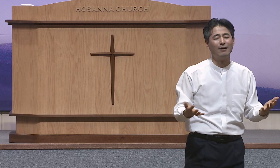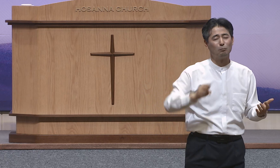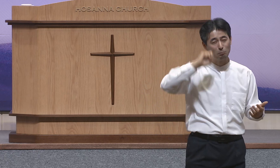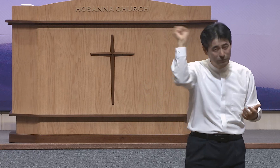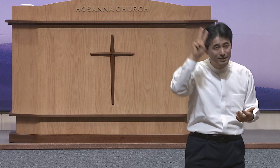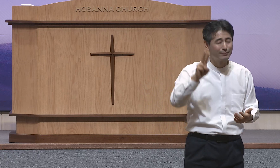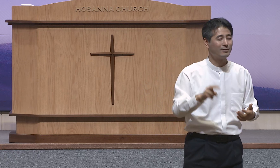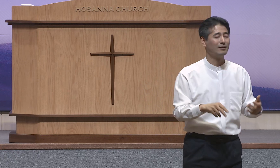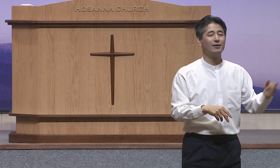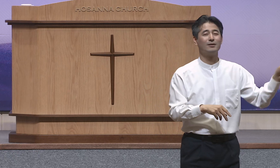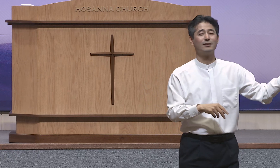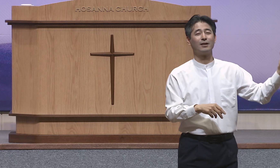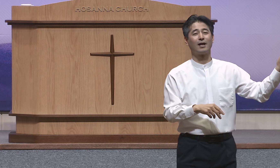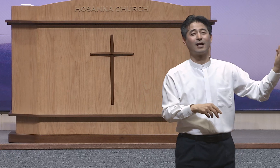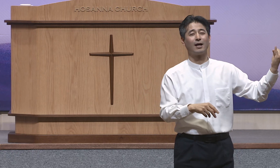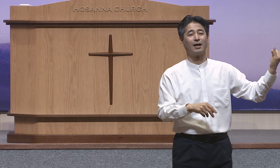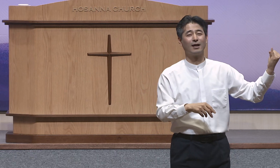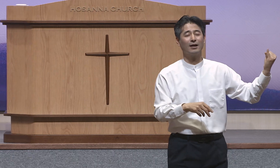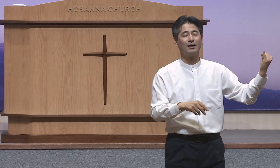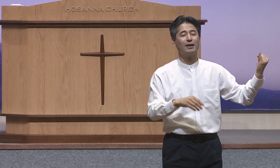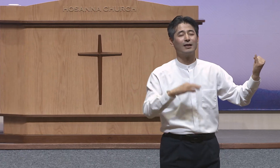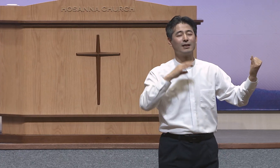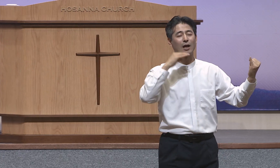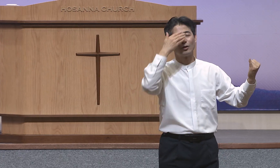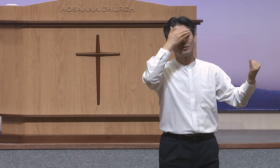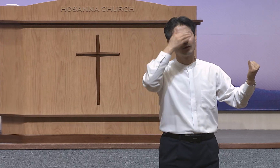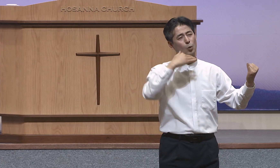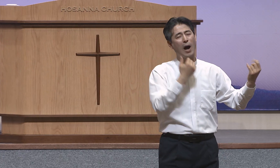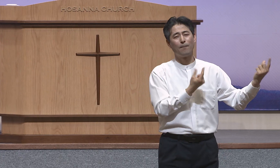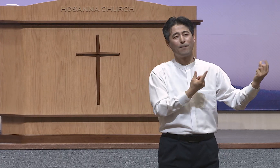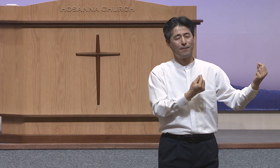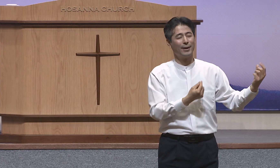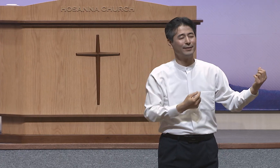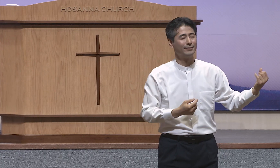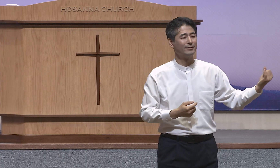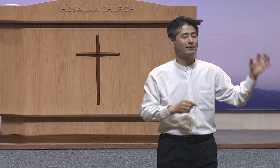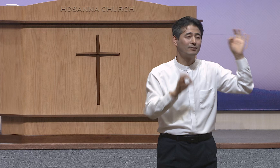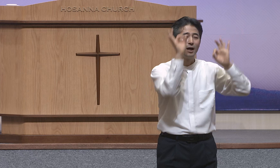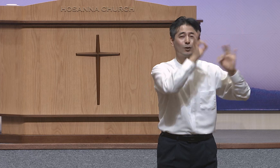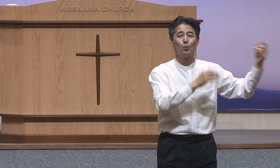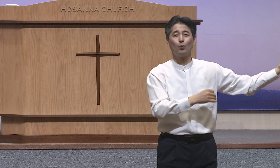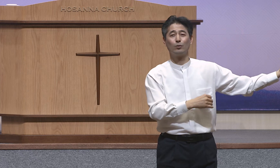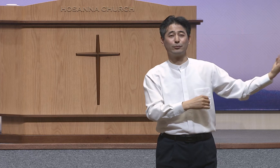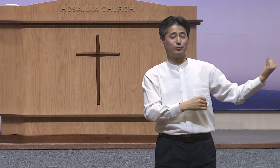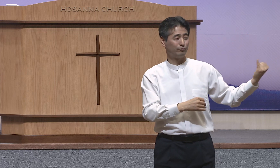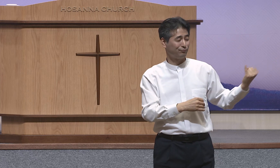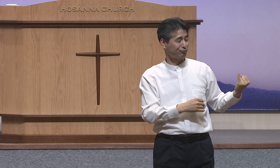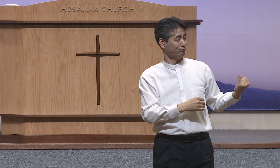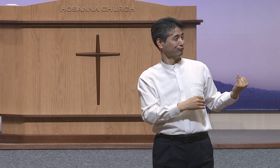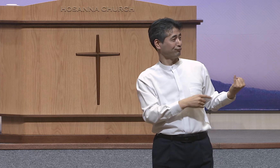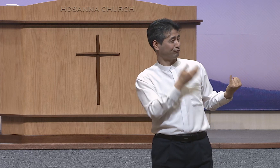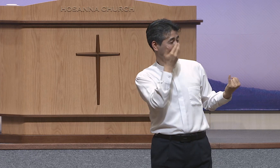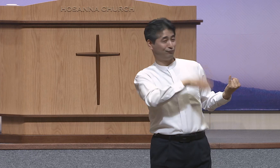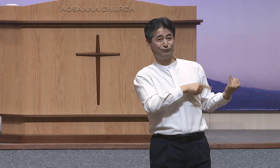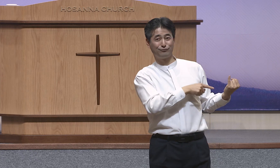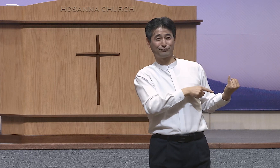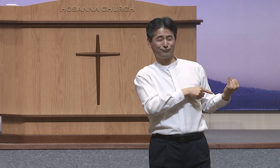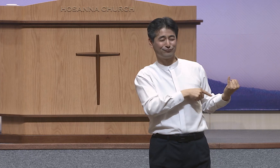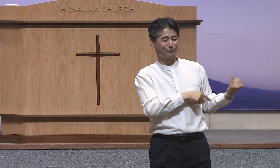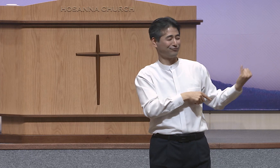수가 없었어요. 그런데 어떤 자매분이 저랑 동갑이셨는데 오셔가지고 낯선